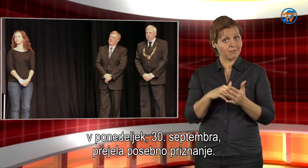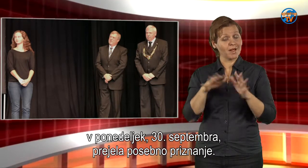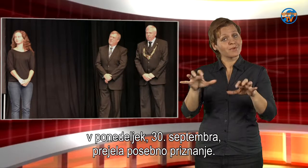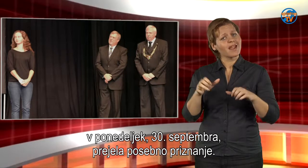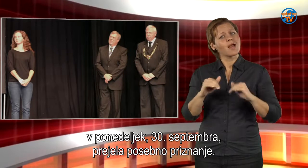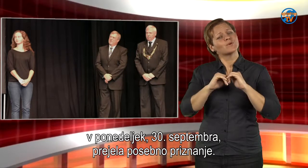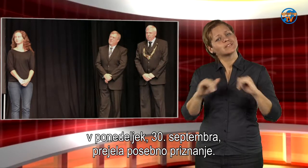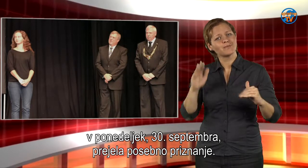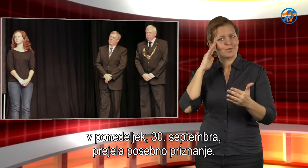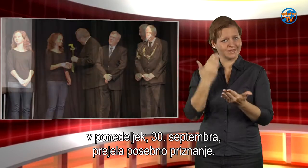posebno priznanje.